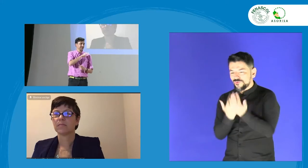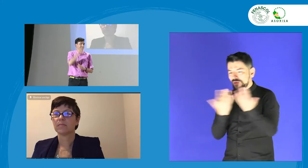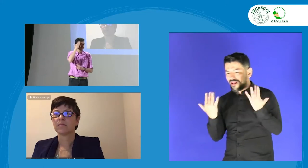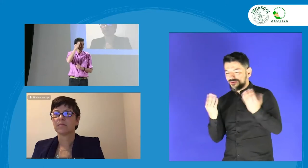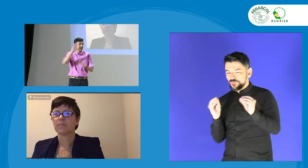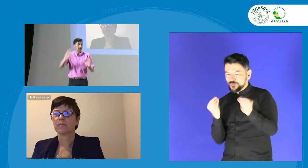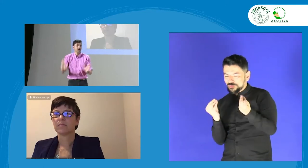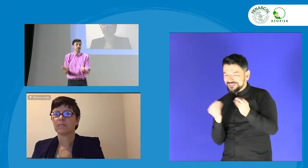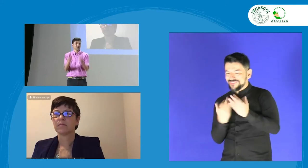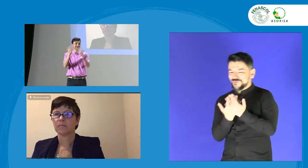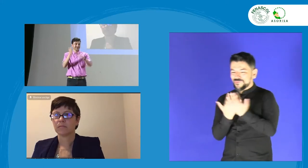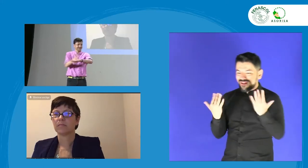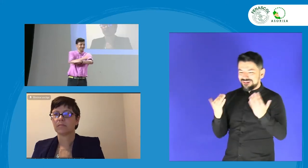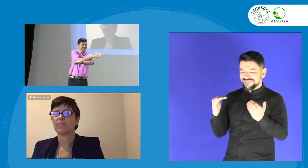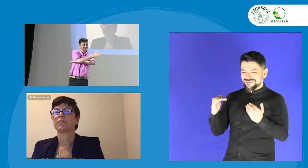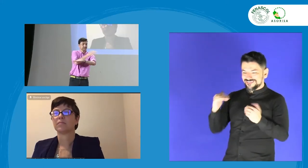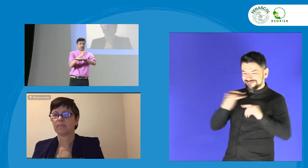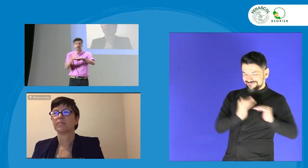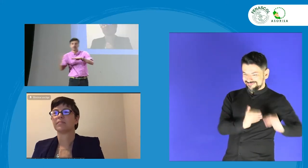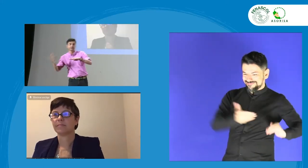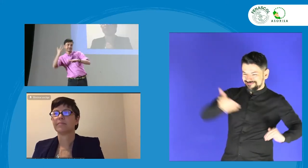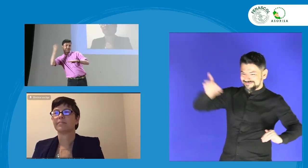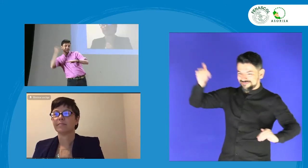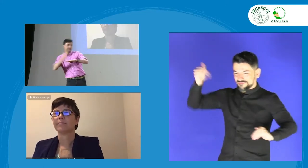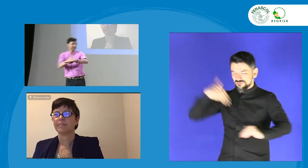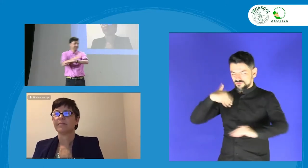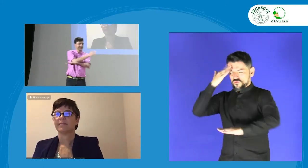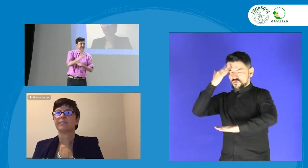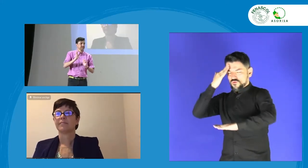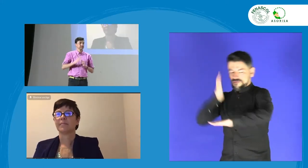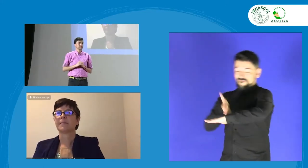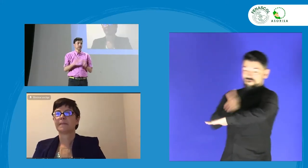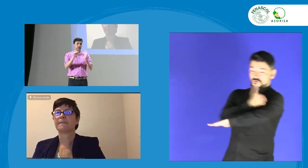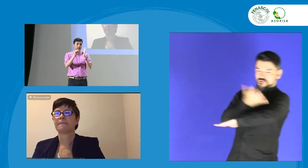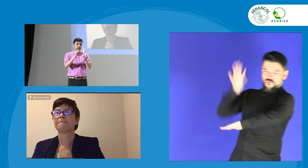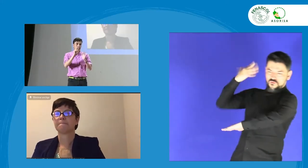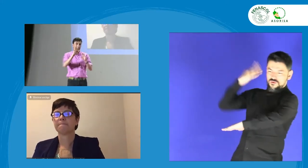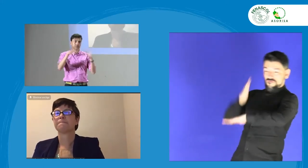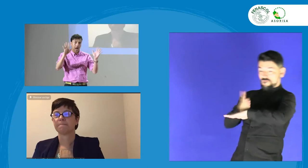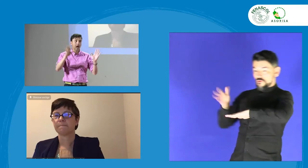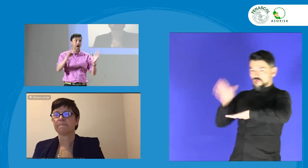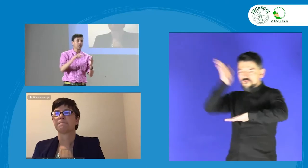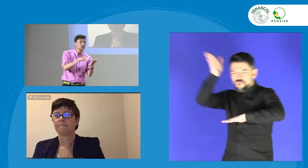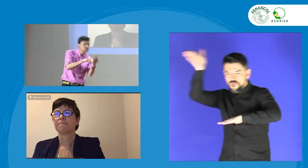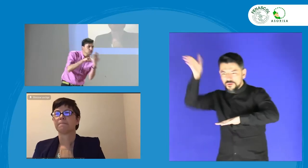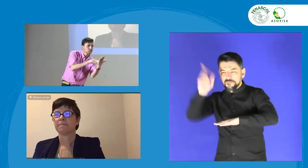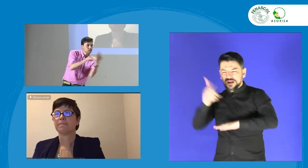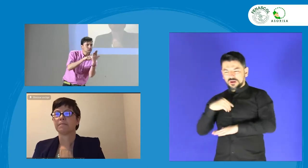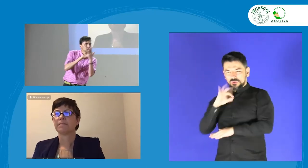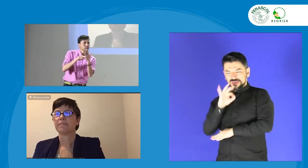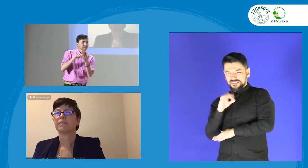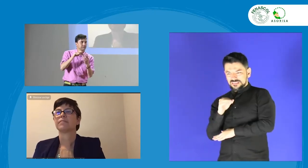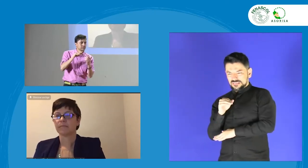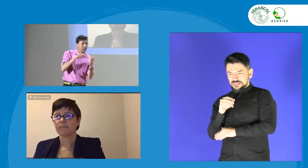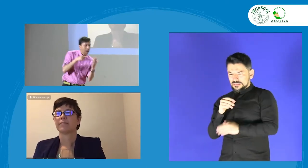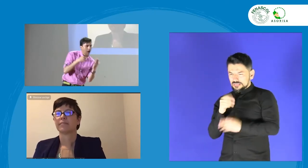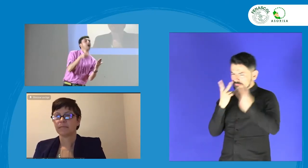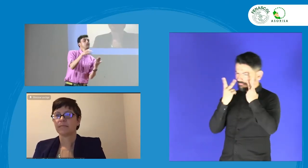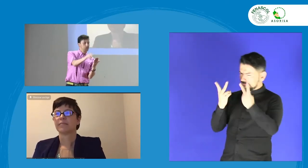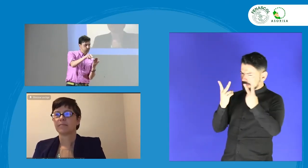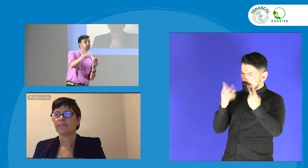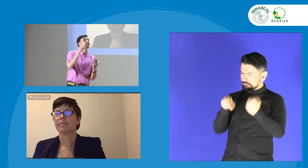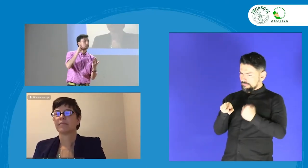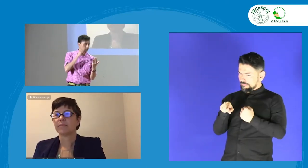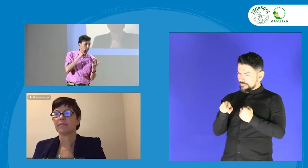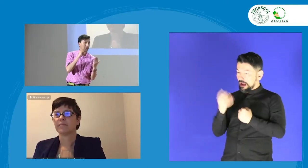cuántos jóvenes están incluidos en la educación antes y después de esto? ¿Qué ha sucedido con eso? Porque ya tenemos, bueno, el artículo 24